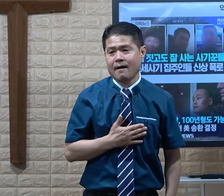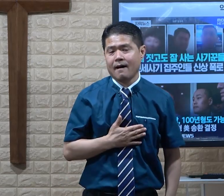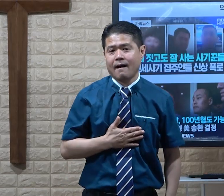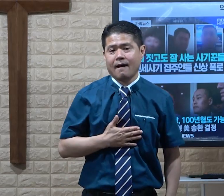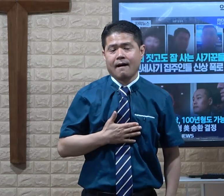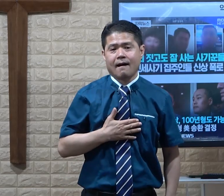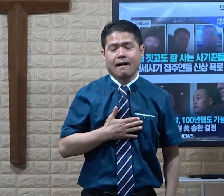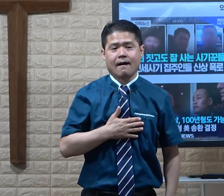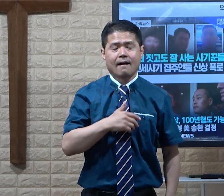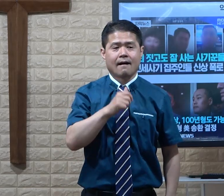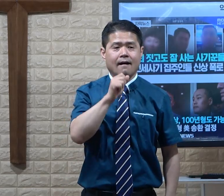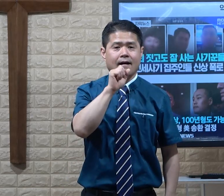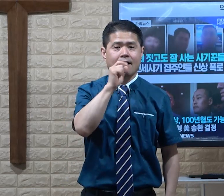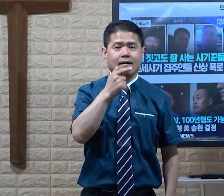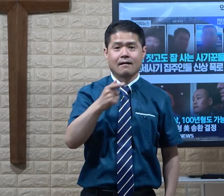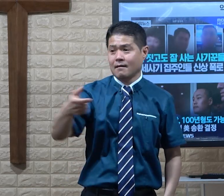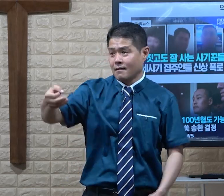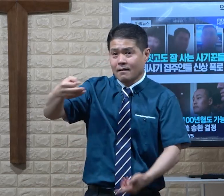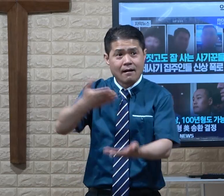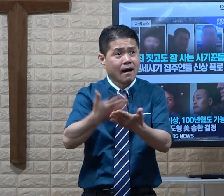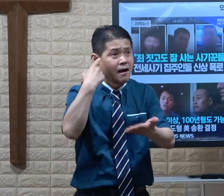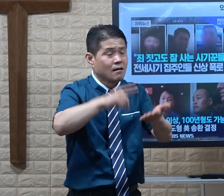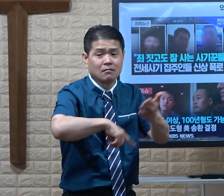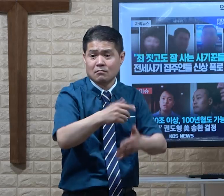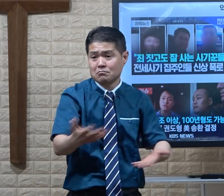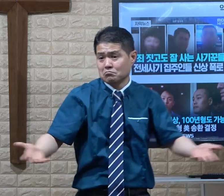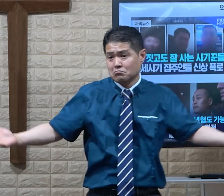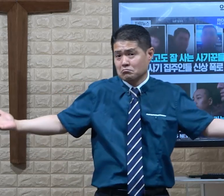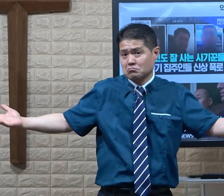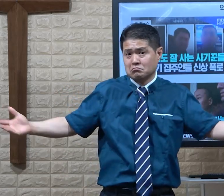있는 것입니다. 더 오히려 열이 받지 않습니까?